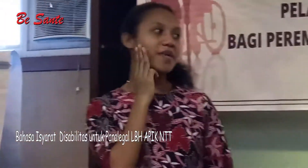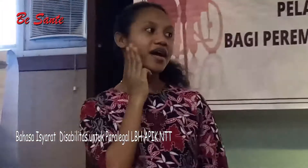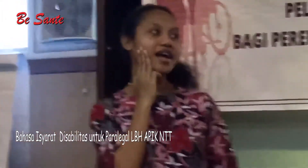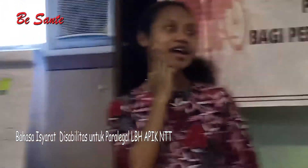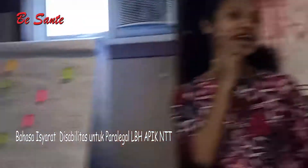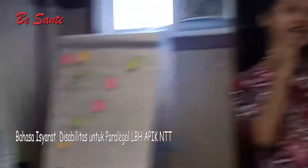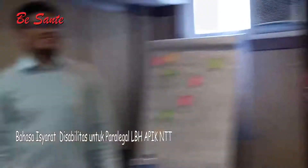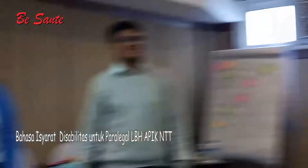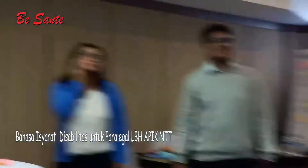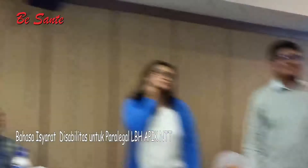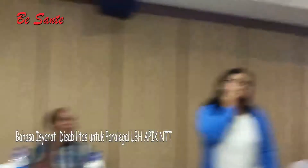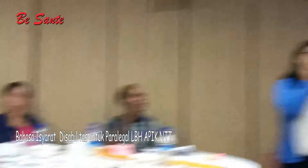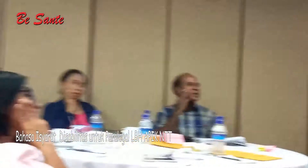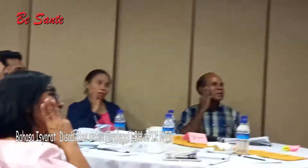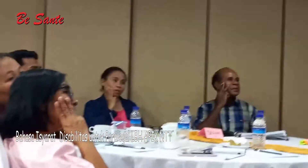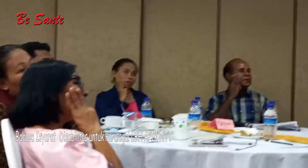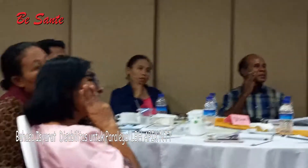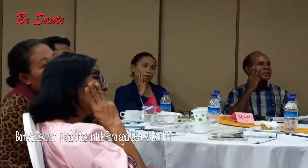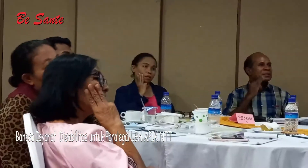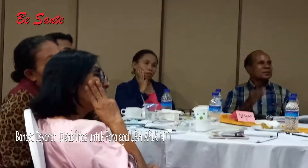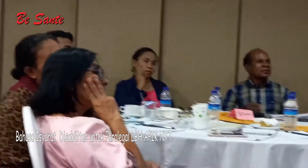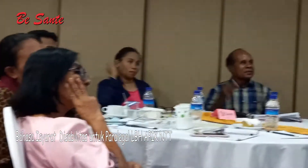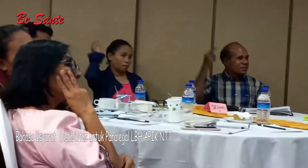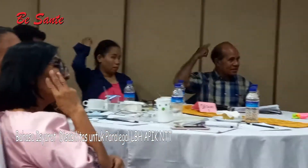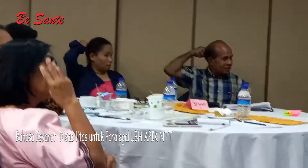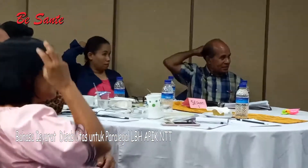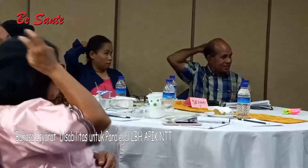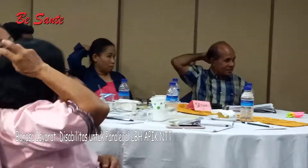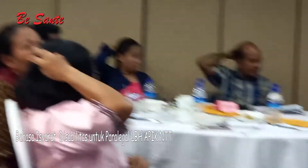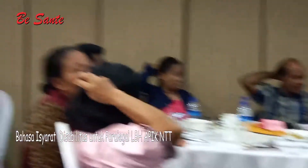Mama. Mama pukul beda. Mama. Atau konde? Mama.